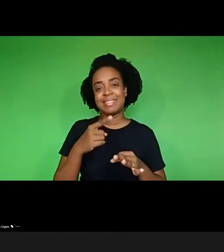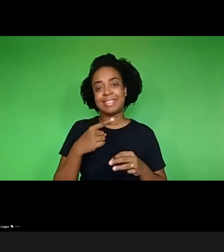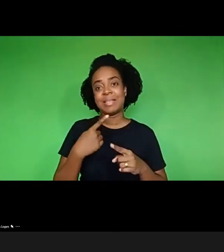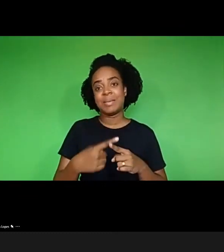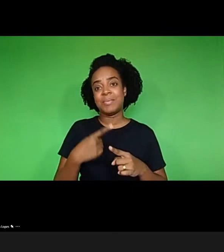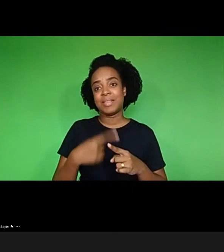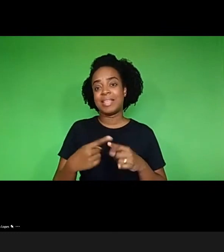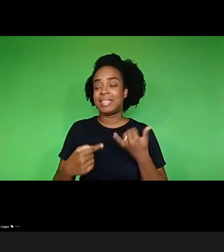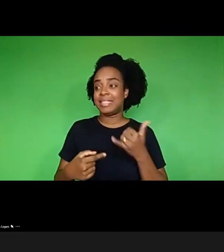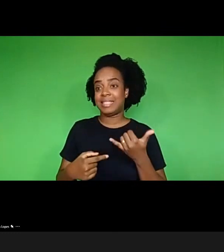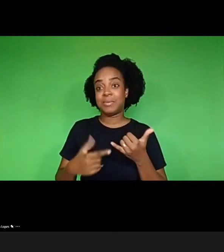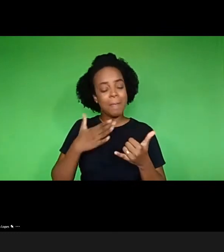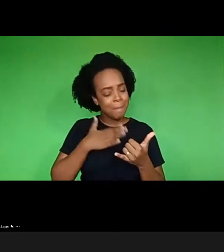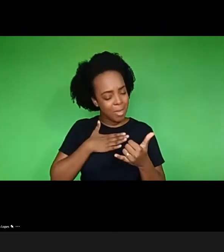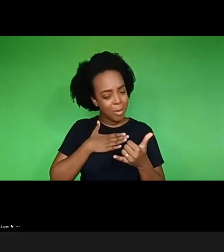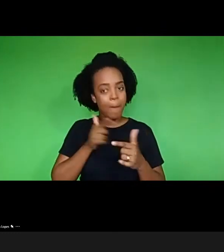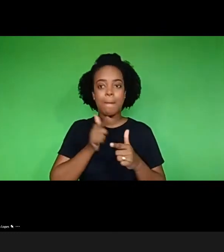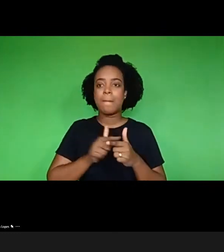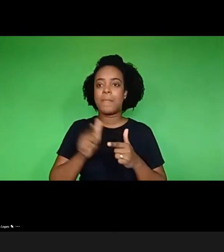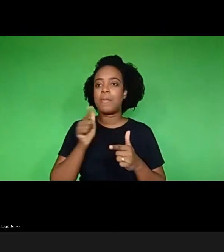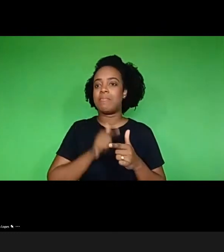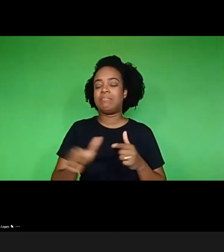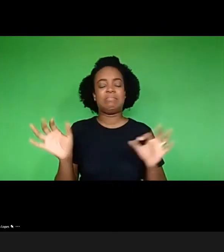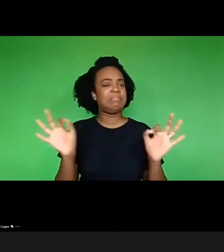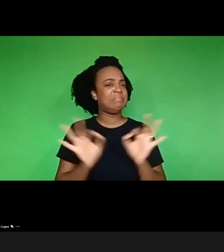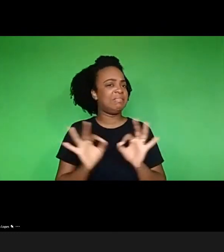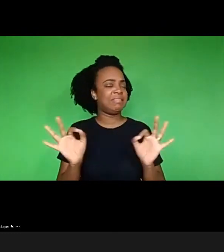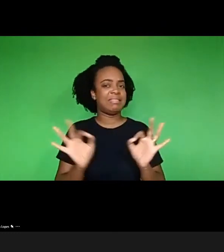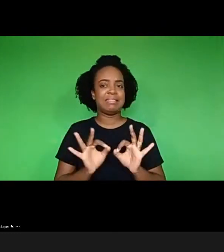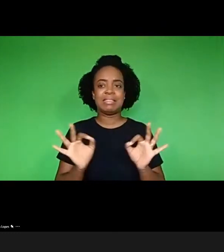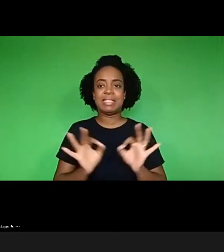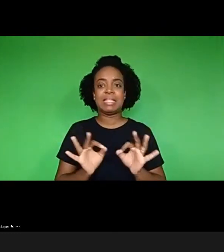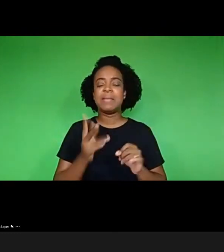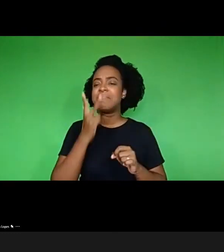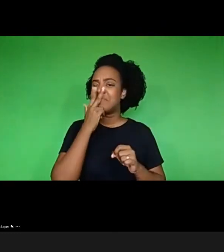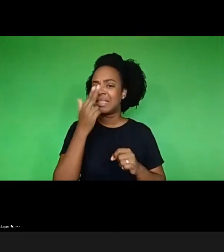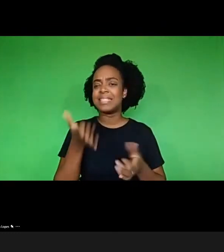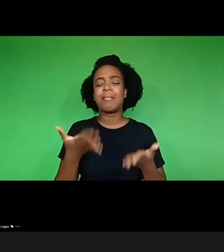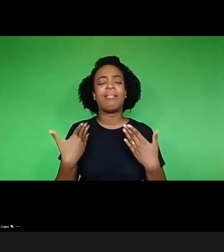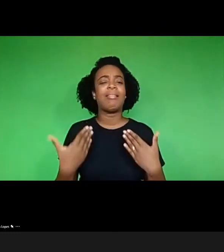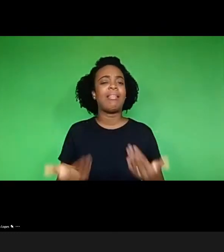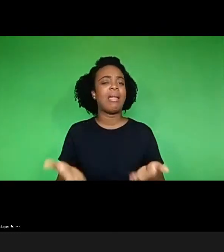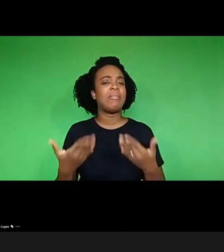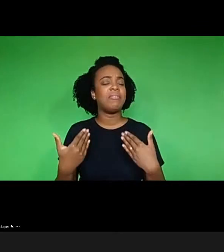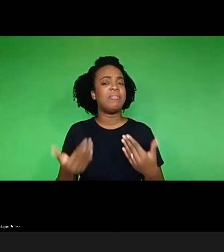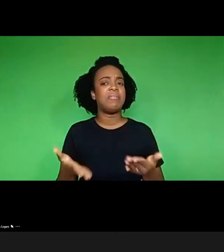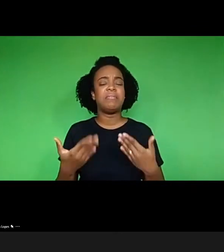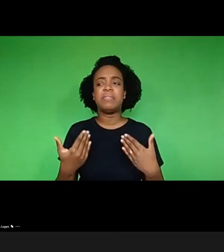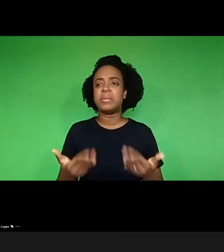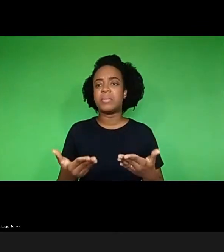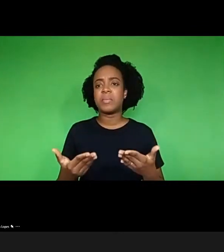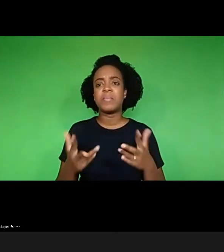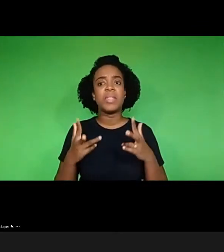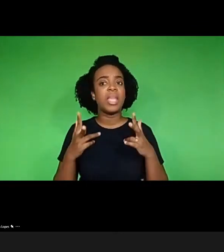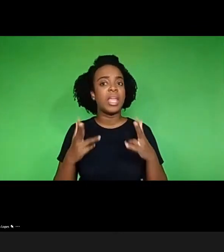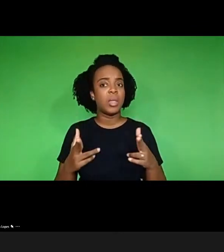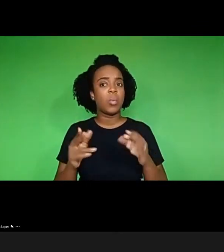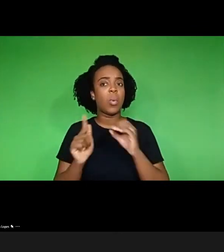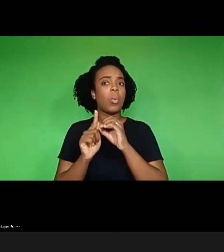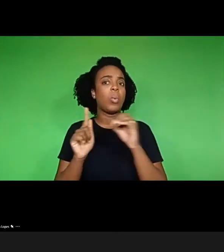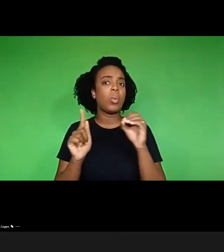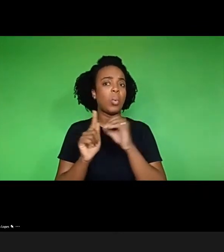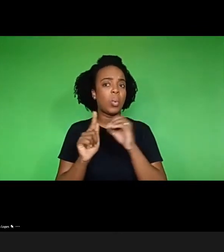não teve nenhum problema. Ele pareceu ser tão leve quanto o do Google, né? O